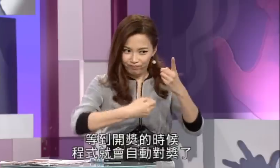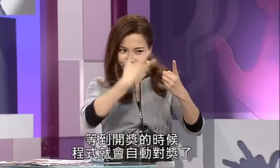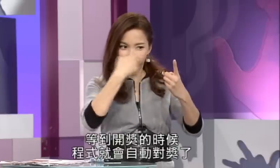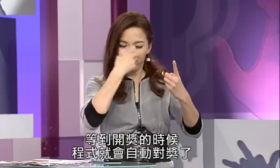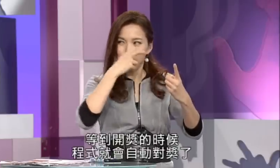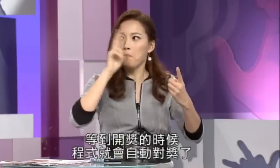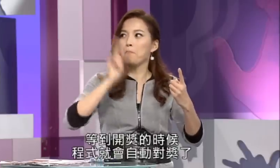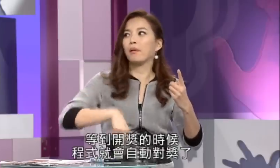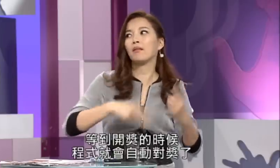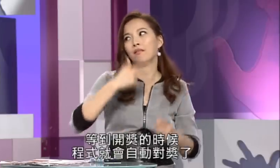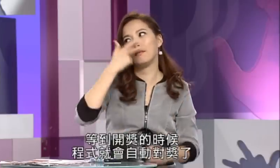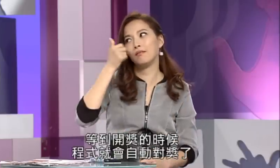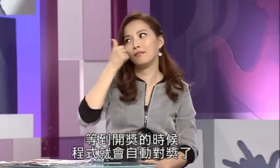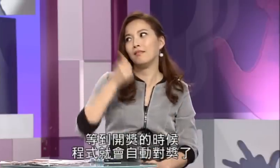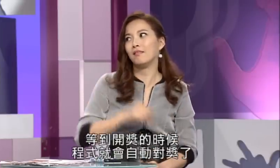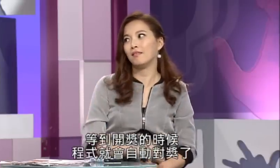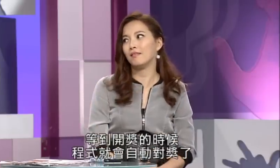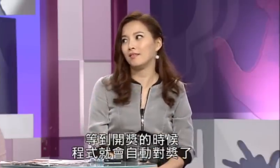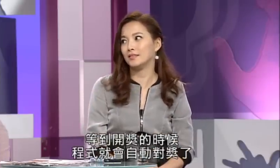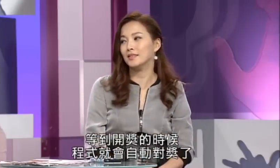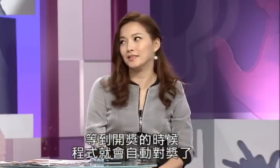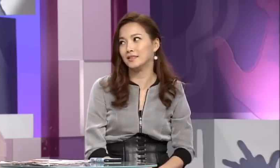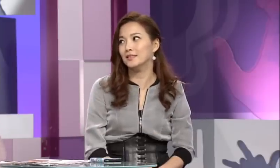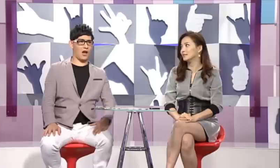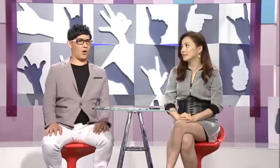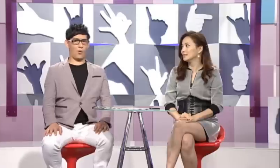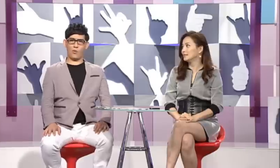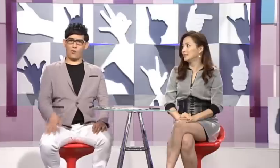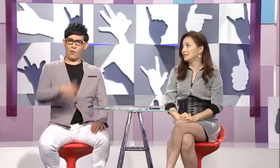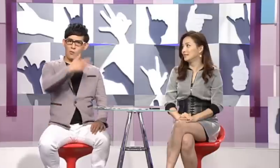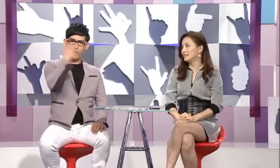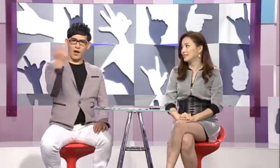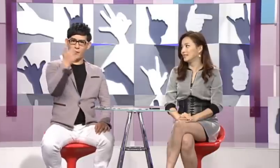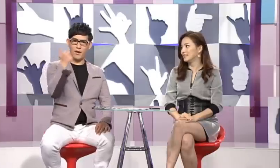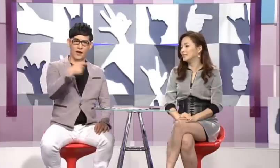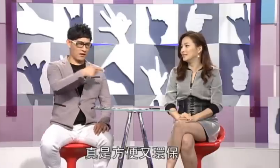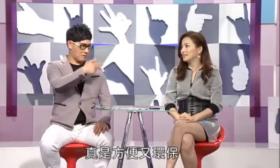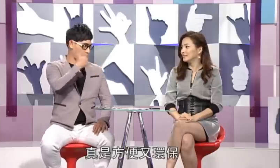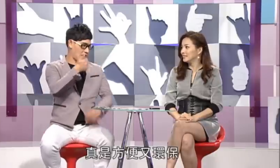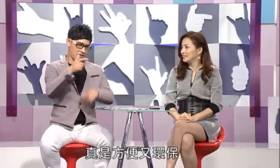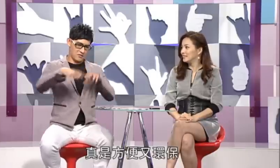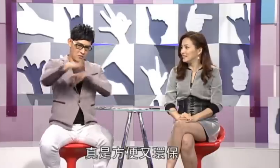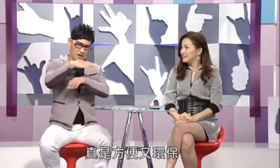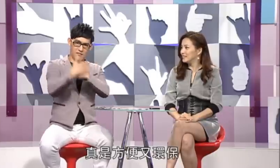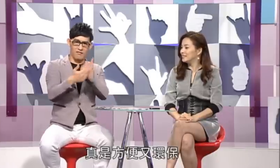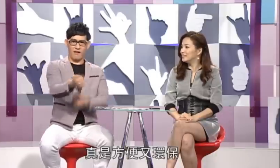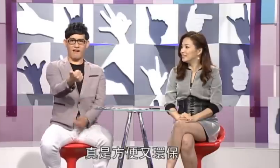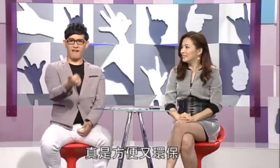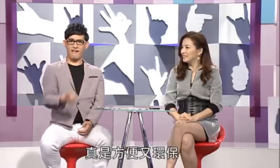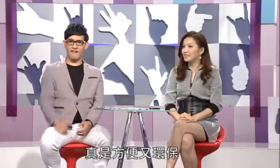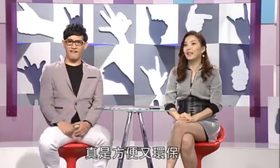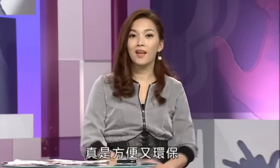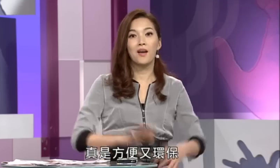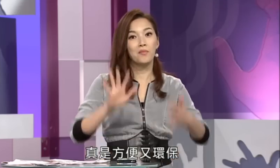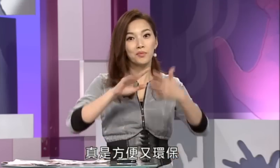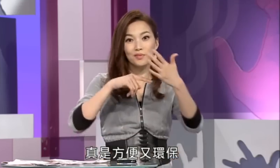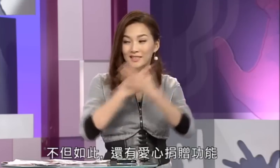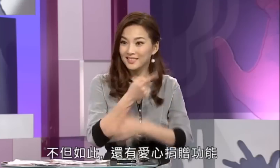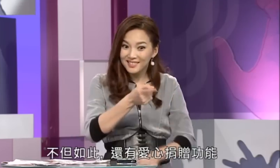候，程式就会自动兑奖了。 哇，真是方便又环保哎！ 不但